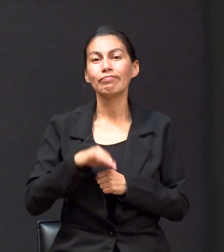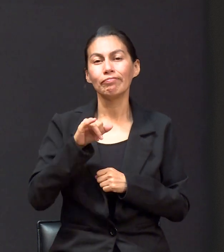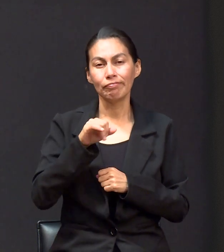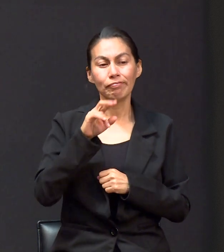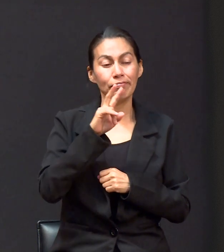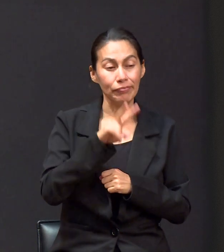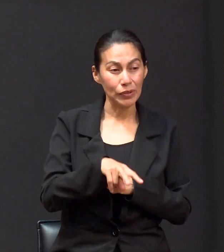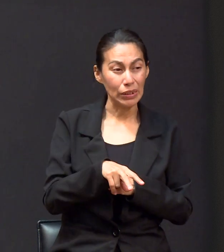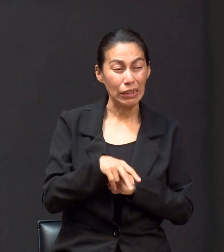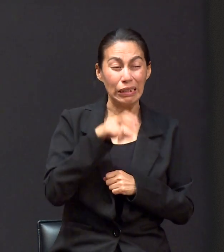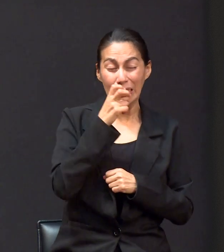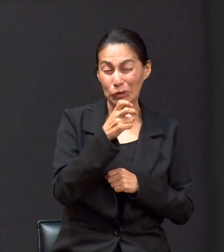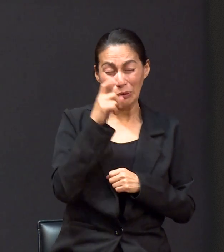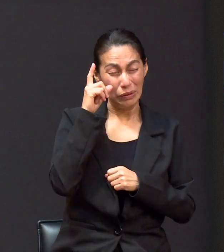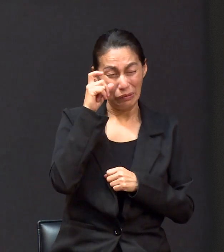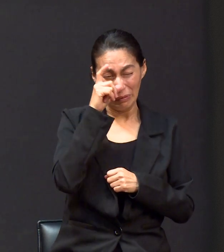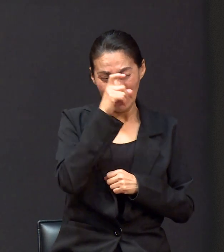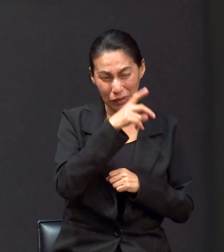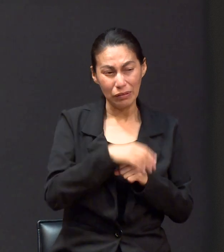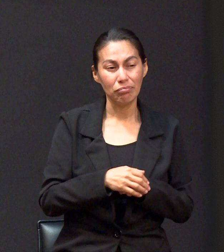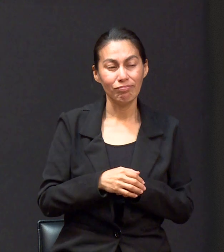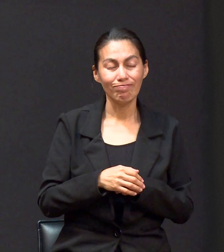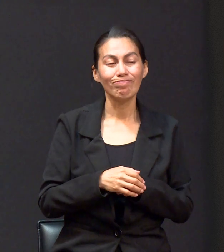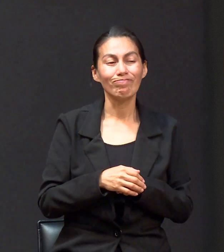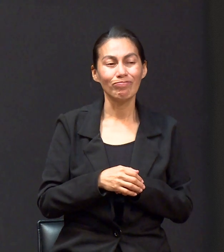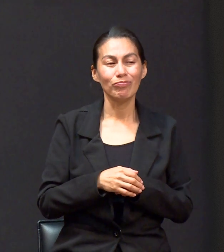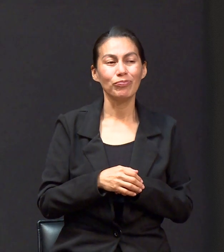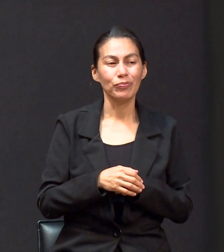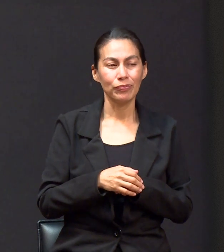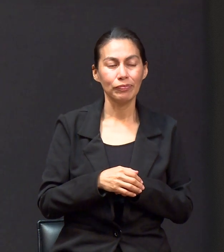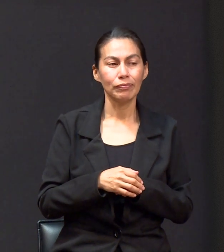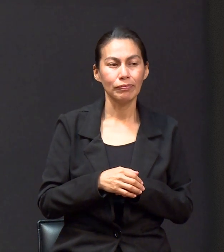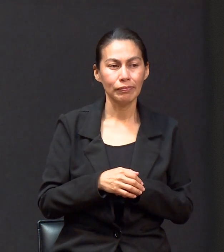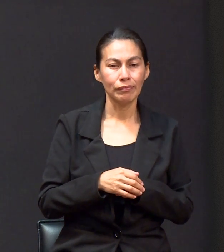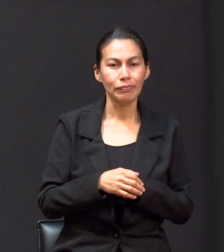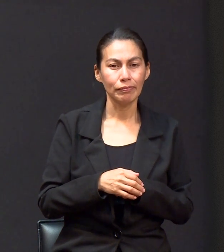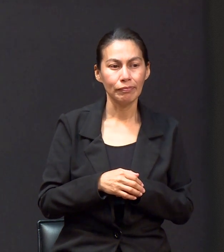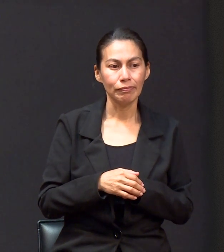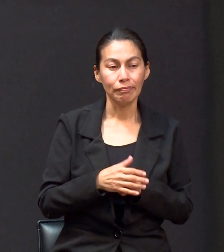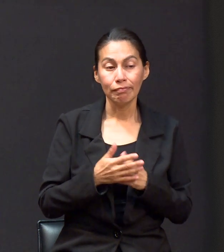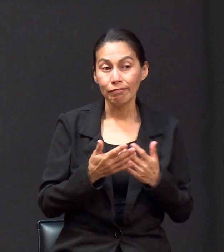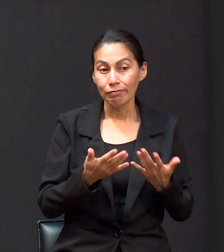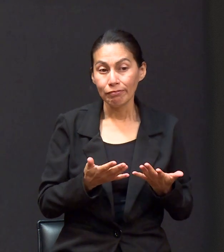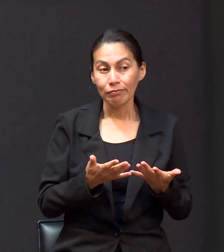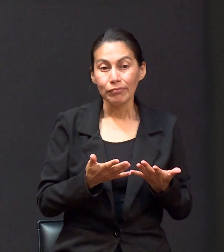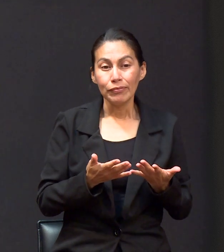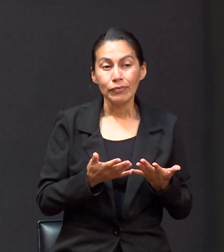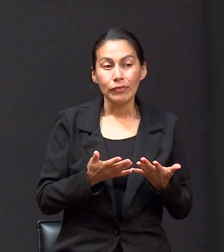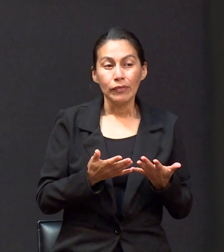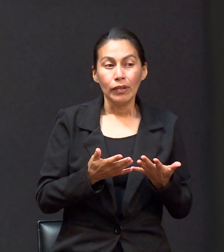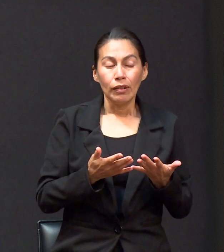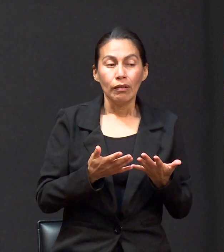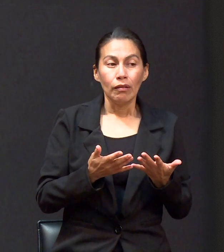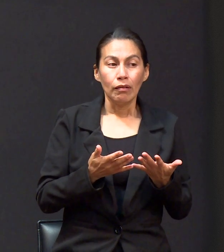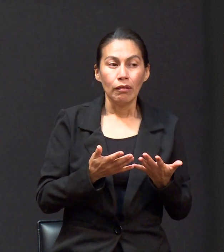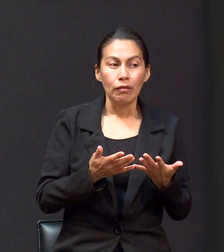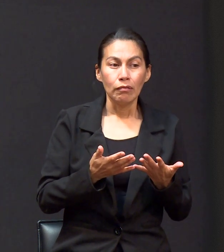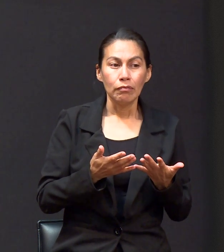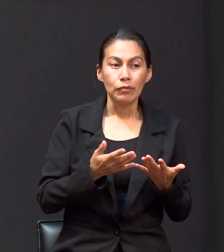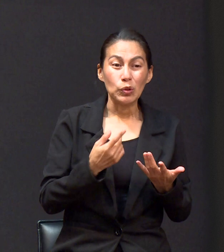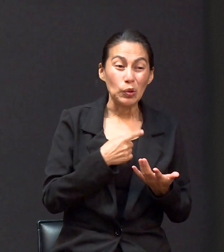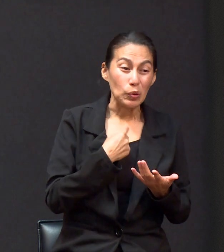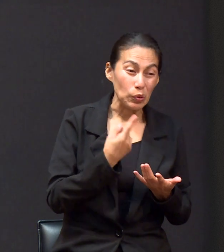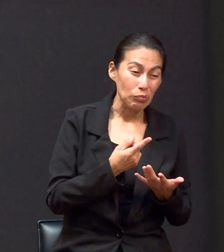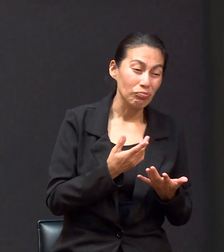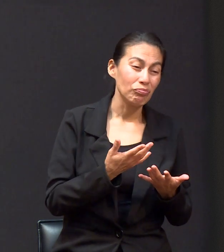Definitivamente, eso es tremendo. O sea, es una carga muy grande y tarde o